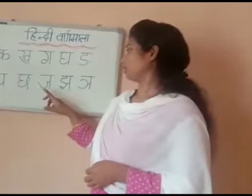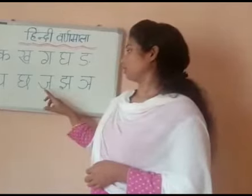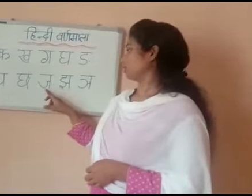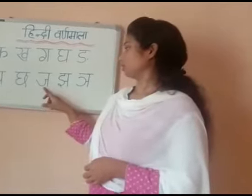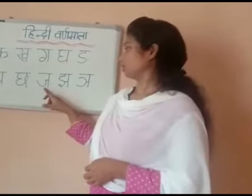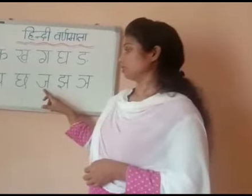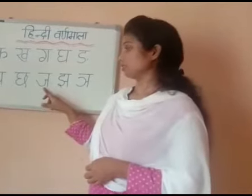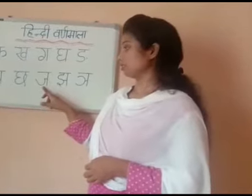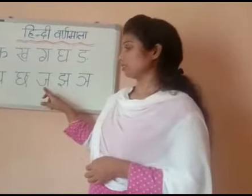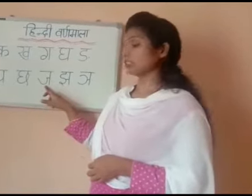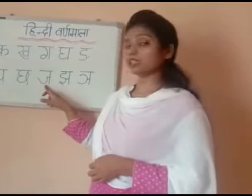ज,